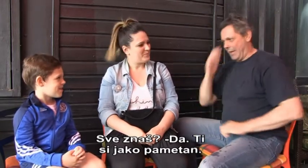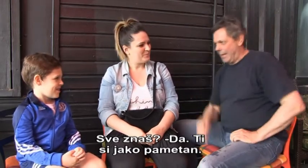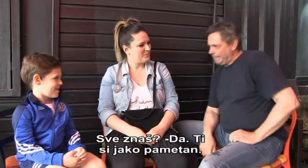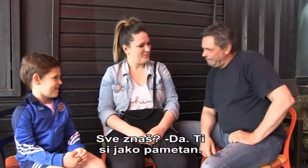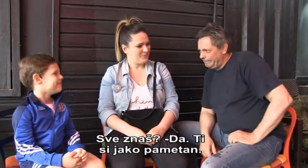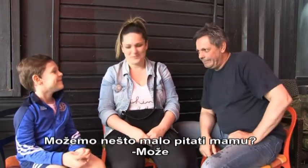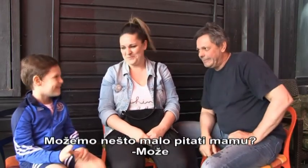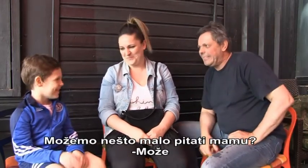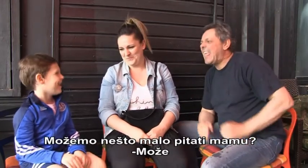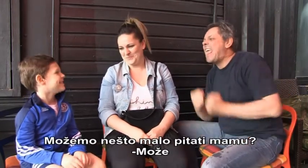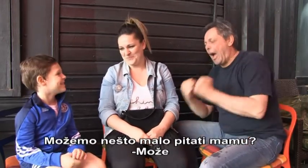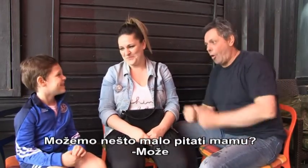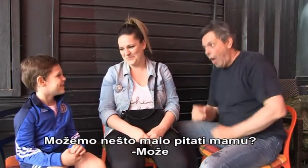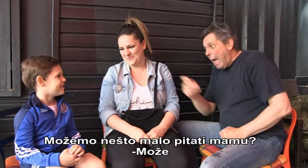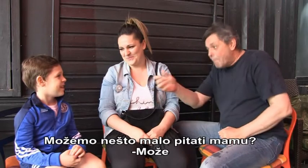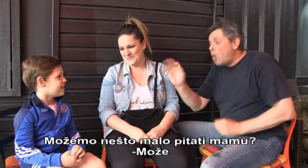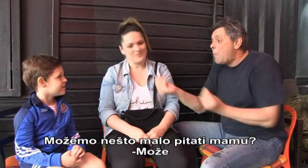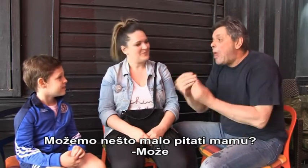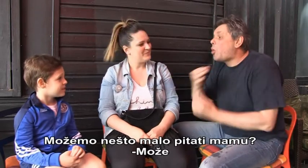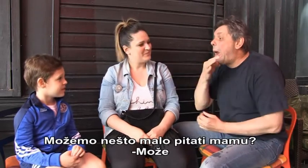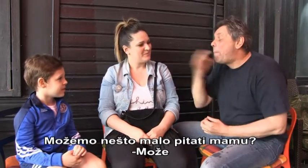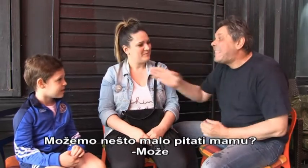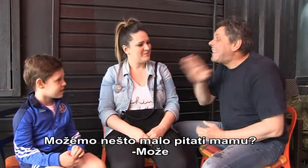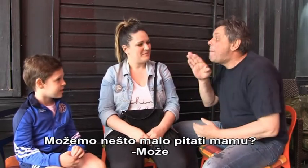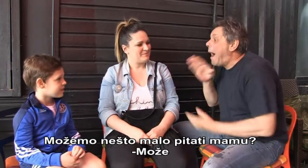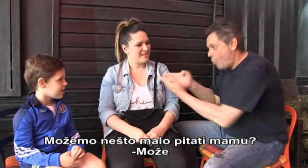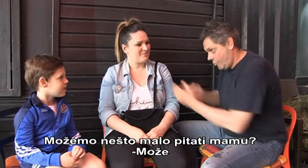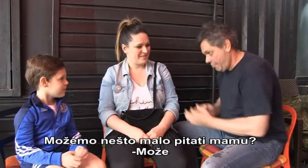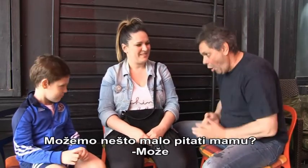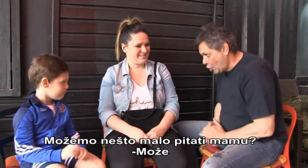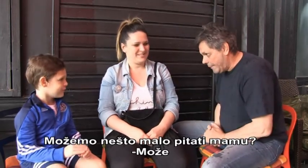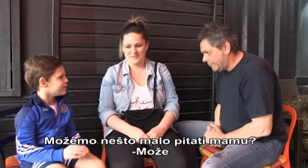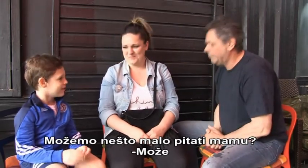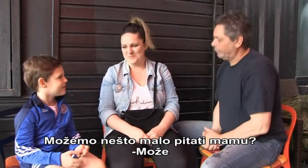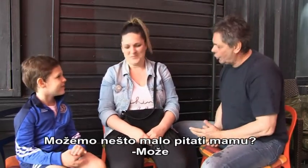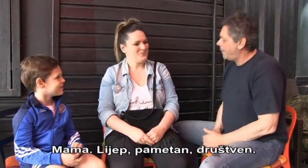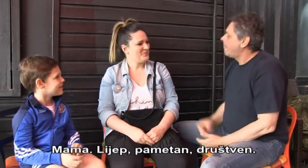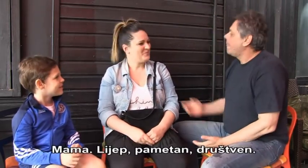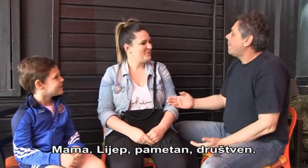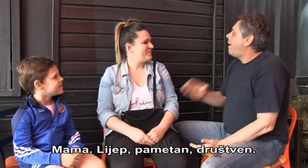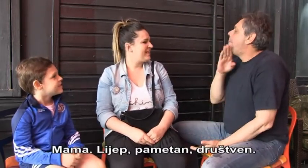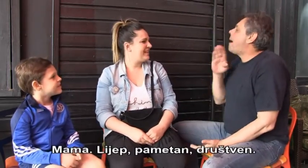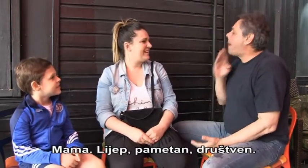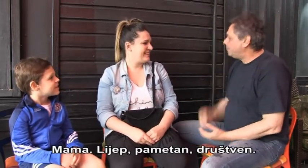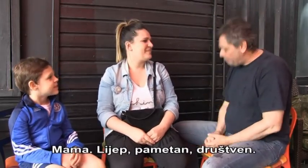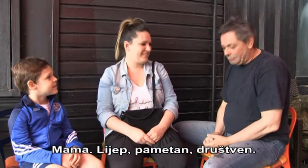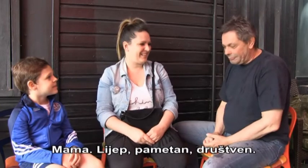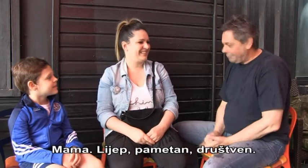pametan. Jako. Možemo nešto malo pitati mamu? Može. Mama,